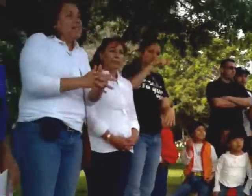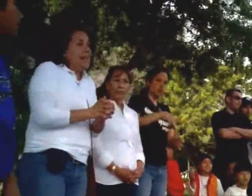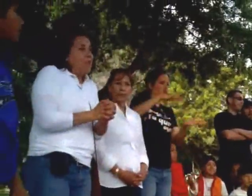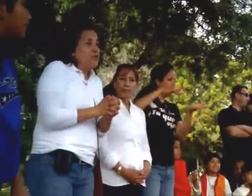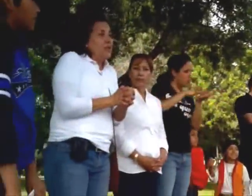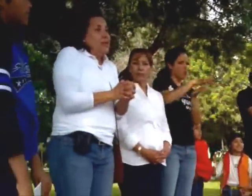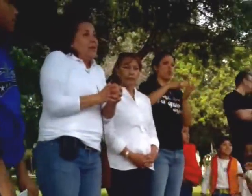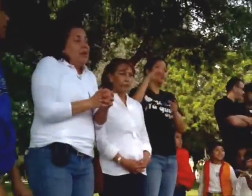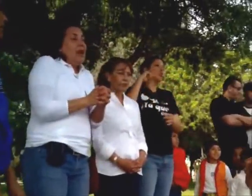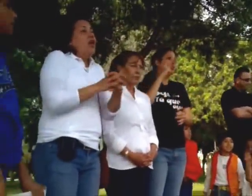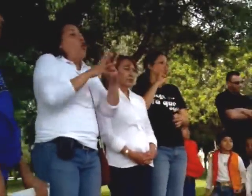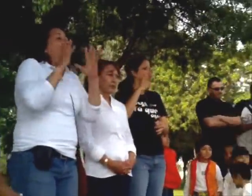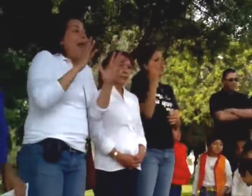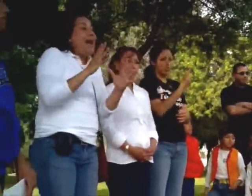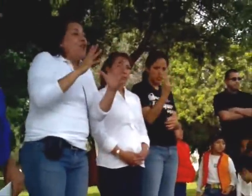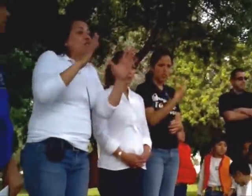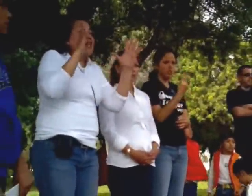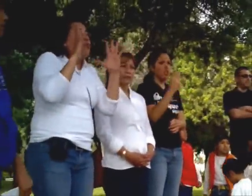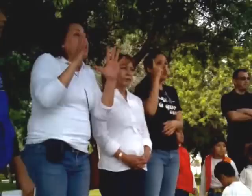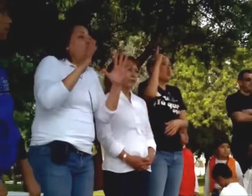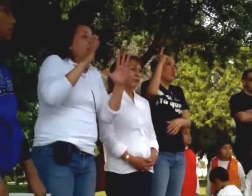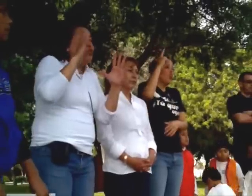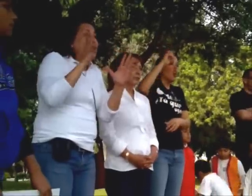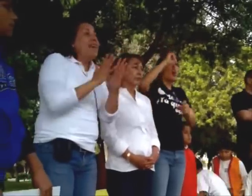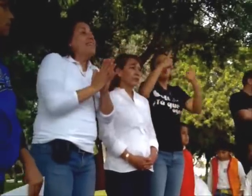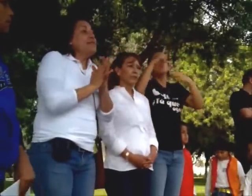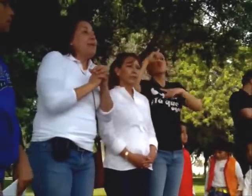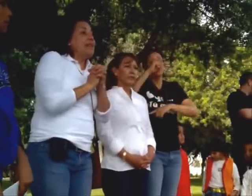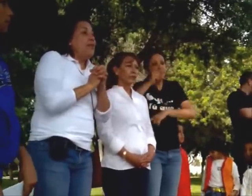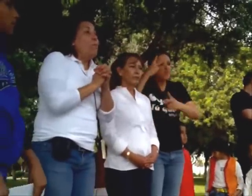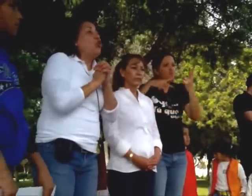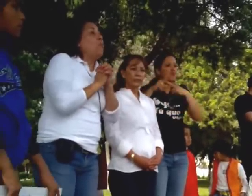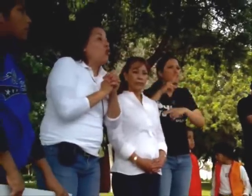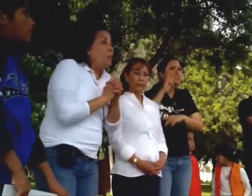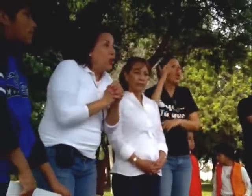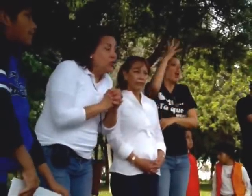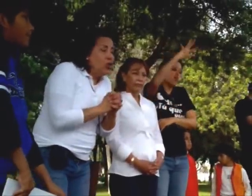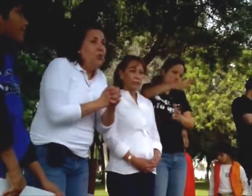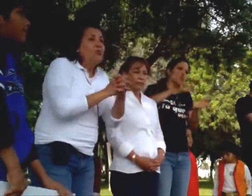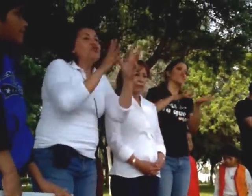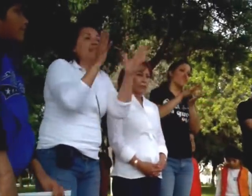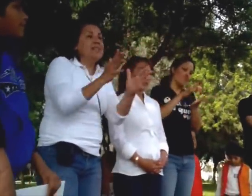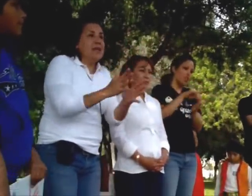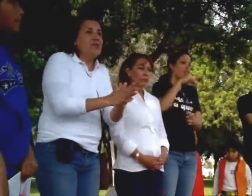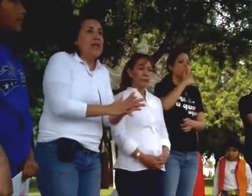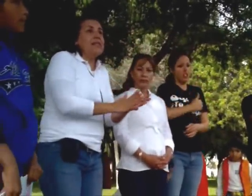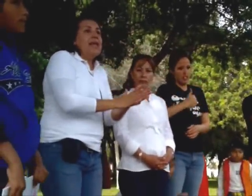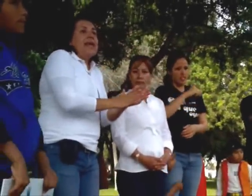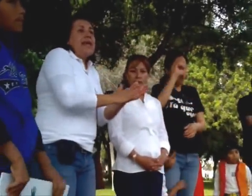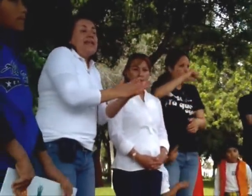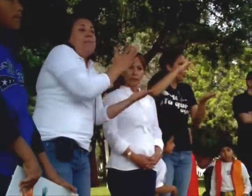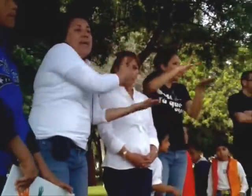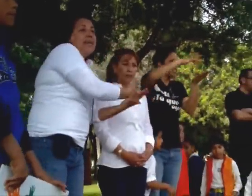los que necesitamos. Ojalá que los que no vinieron algún día vayan despertando, pero por lo pronto, muchas gracias a